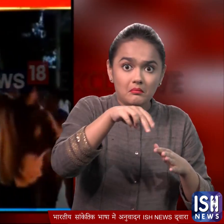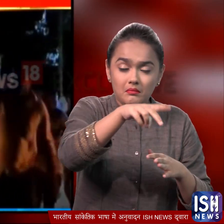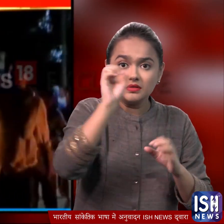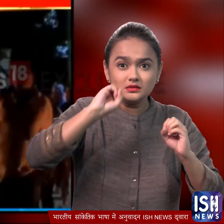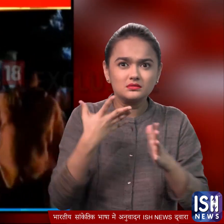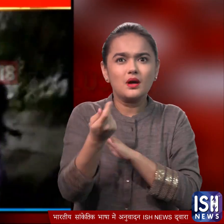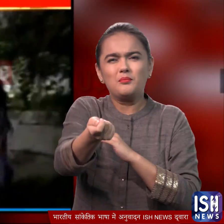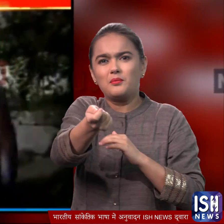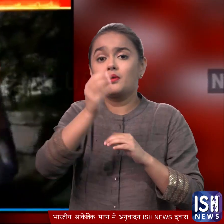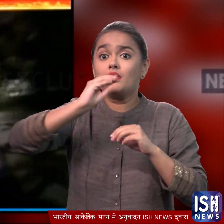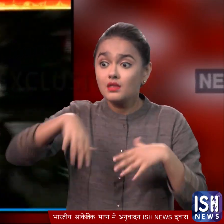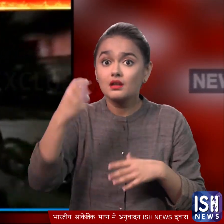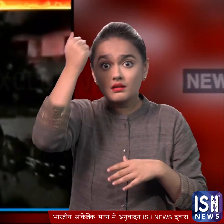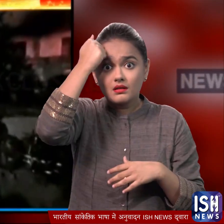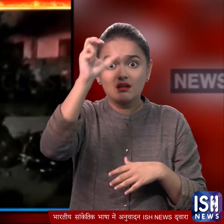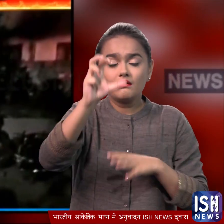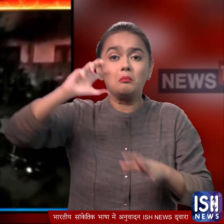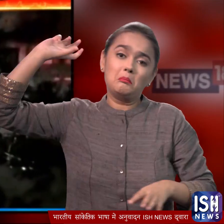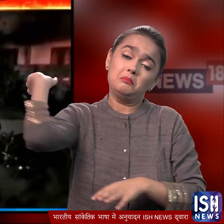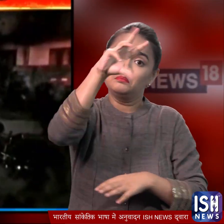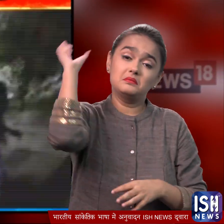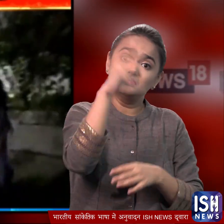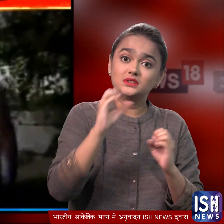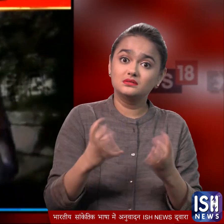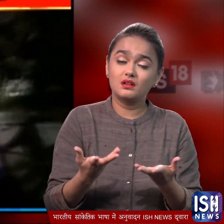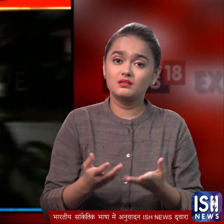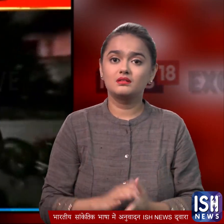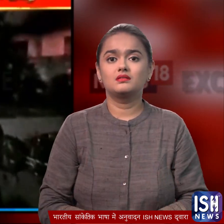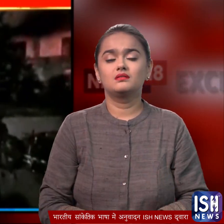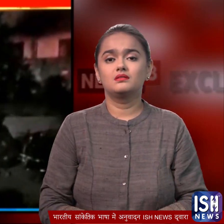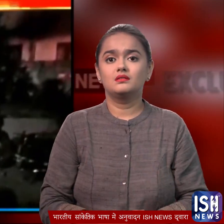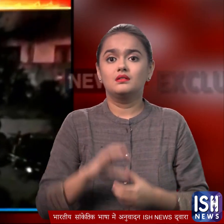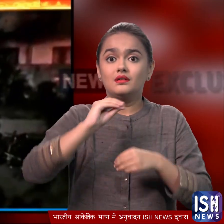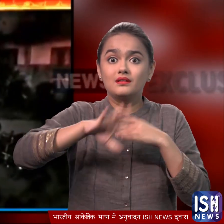घर की तरफ बढ़ते दिखे। इसके बाद उन्होंने पत्थर बरसाने शुरू कर दिए।